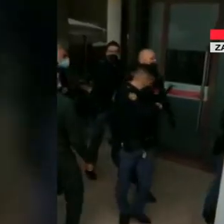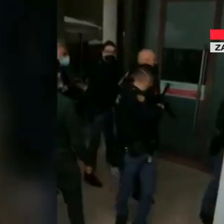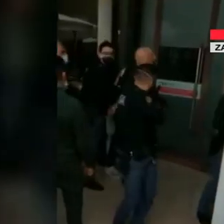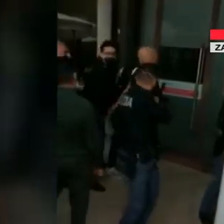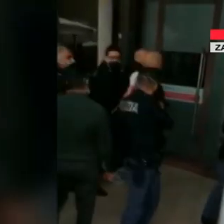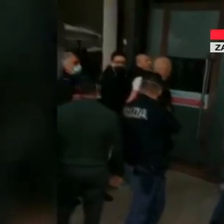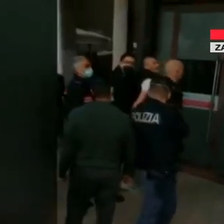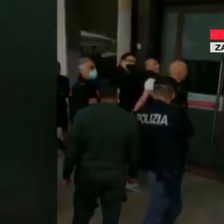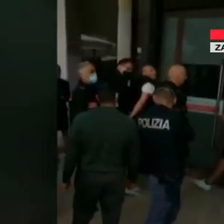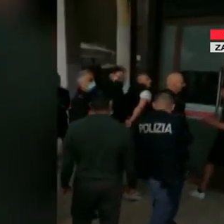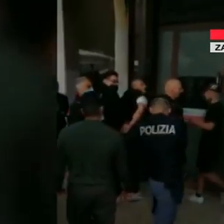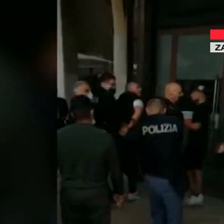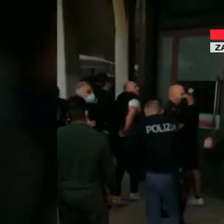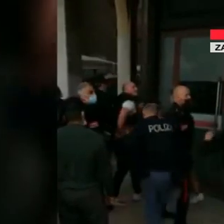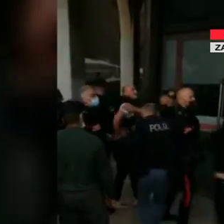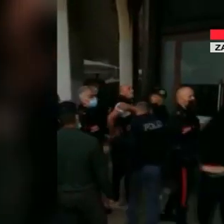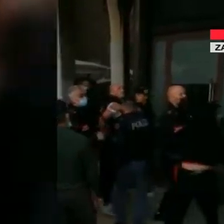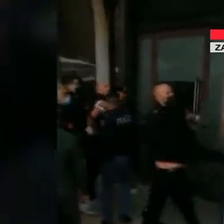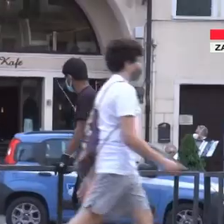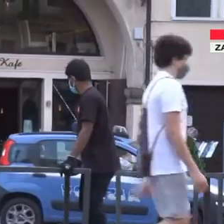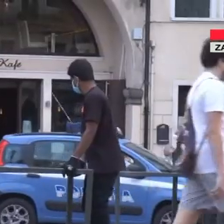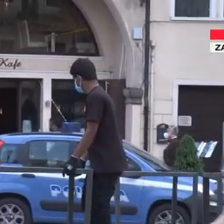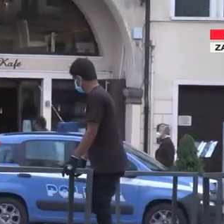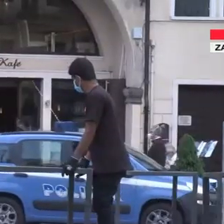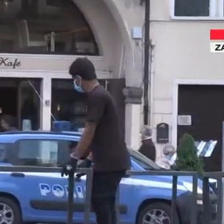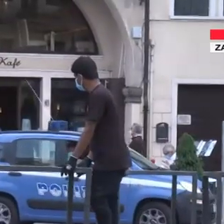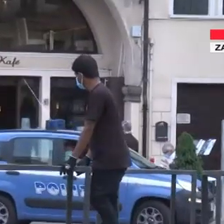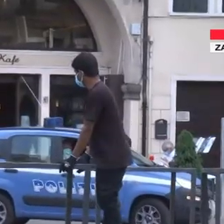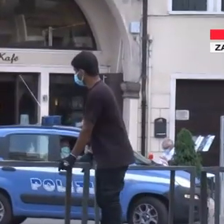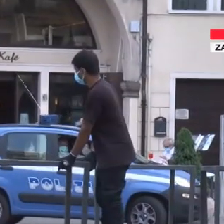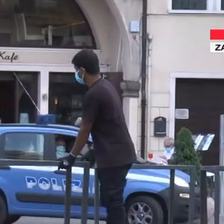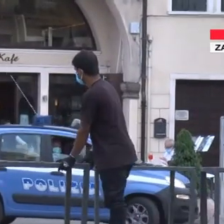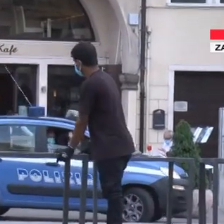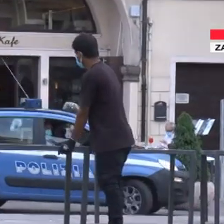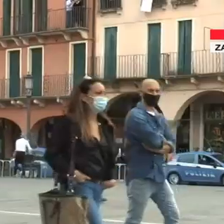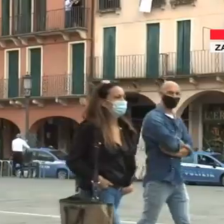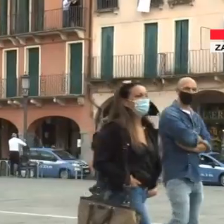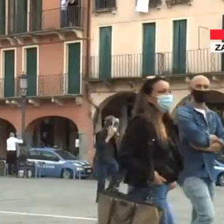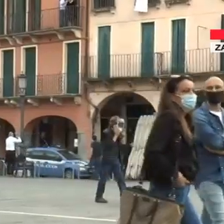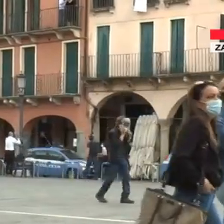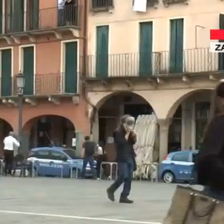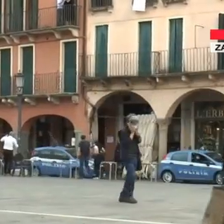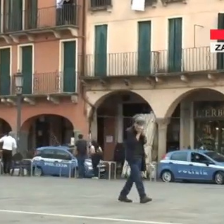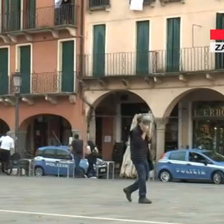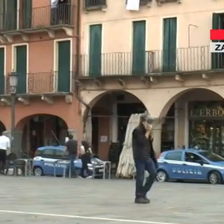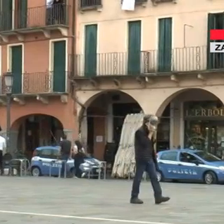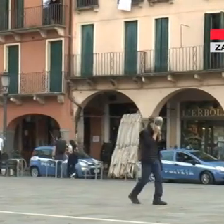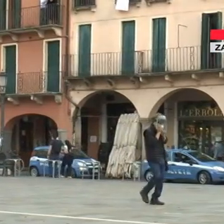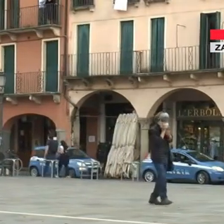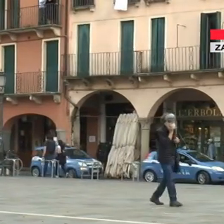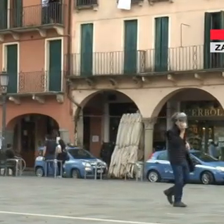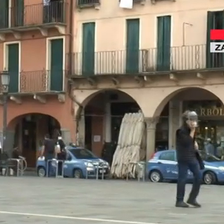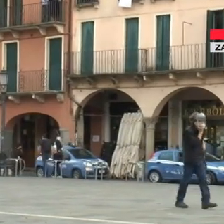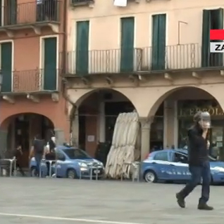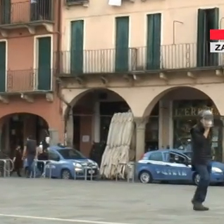la posizione della ragazza e degli altri due componenti della banda. Un sabato sera ad alta tensione a Padova, perché la polizia impegnata nei controlli ha